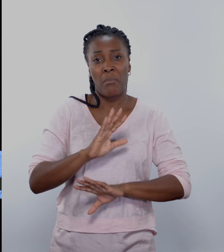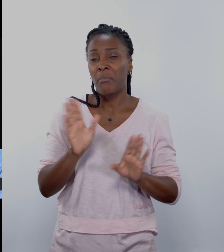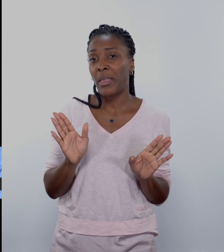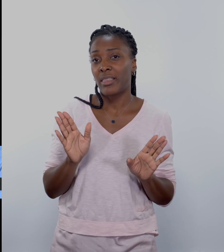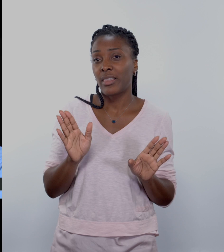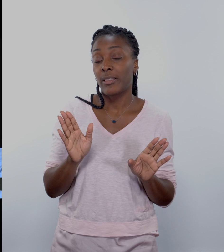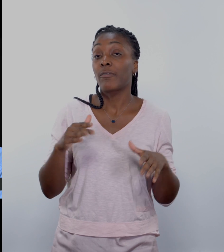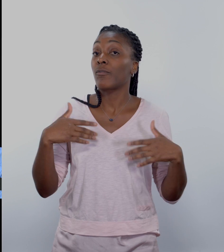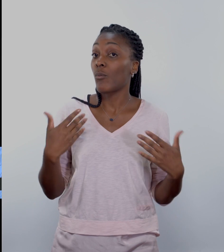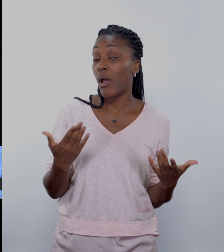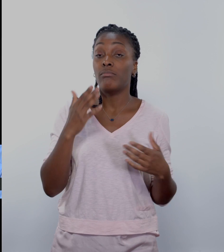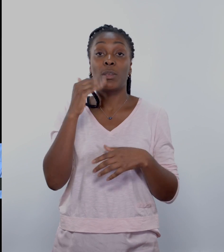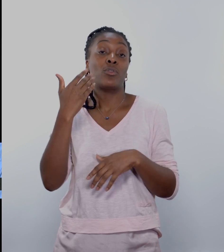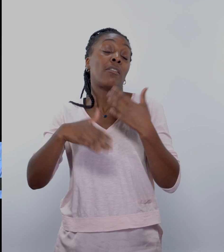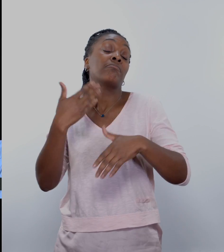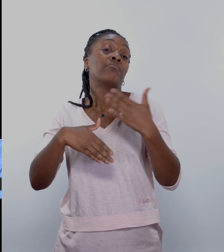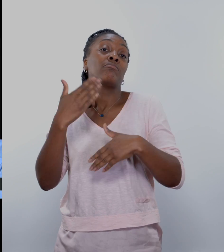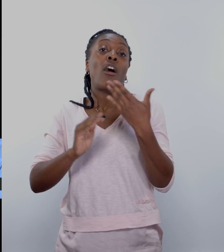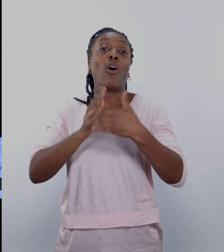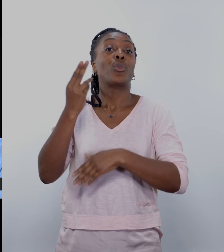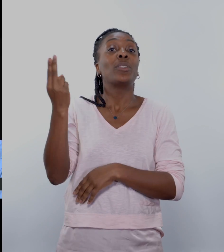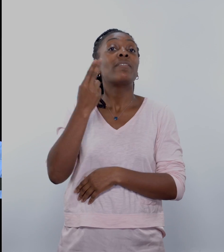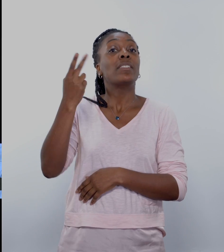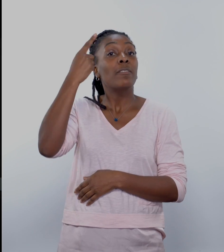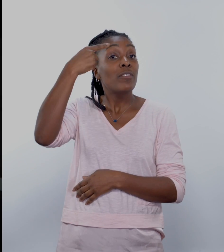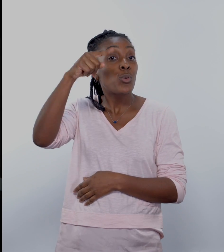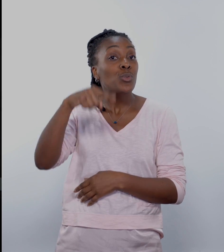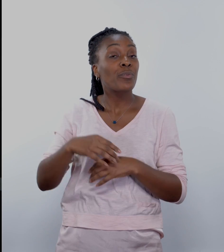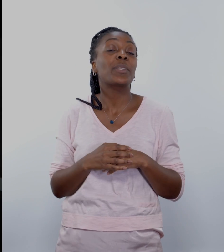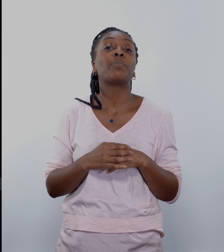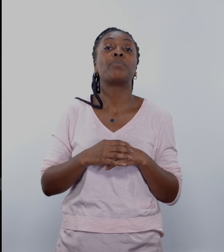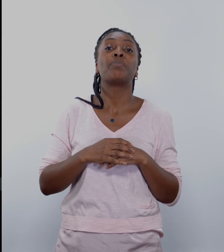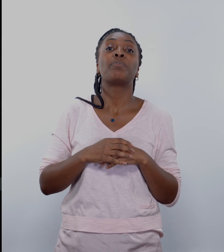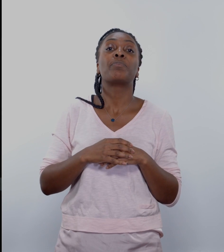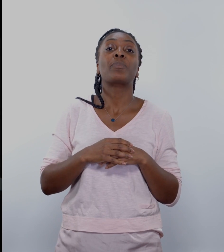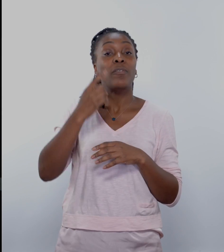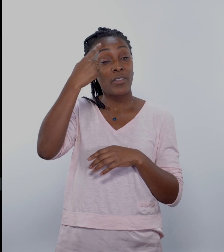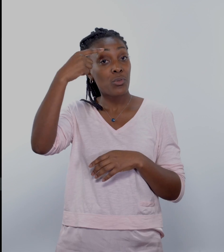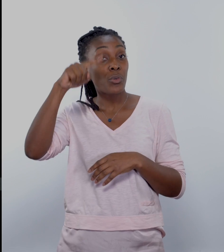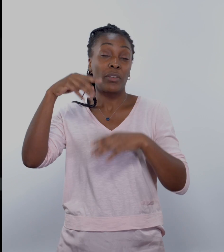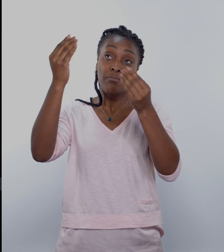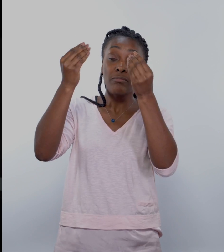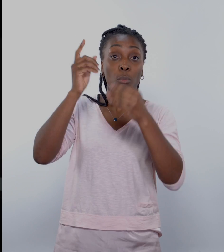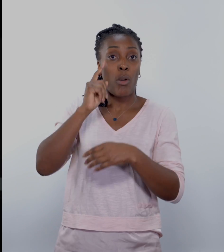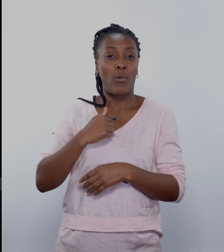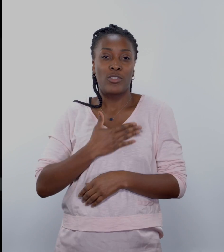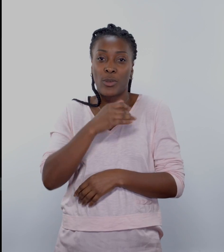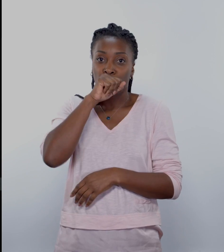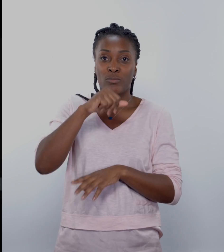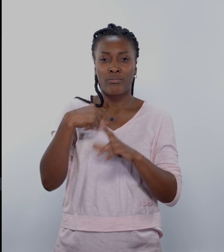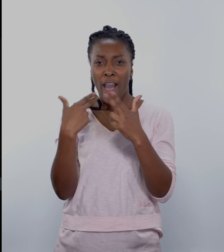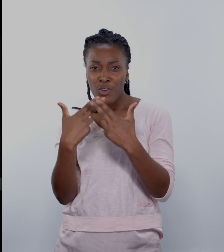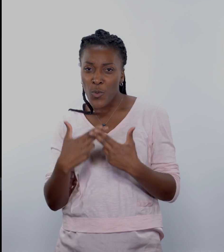ainsi que je suis entré en faculté de philosophie. Je suis entré en faculté de philosophie parce que